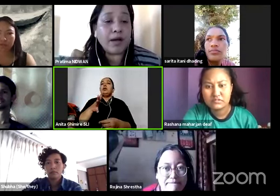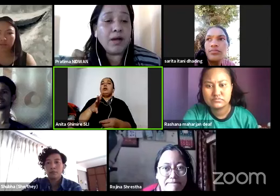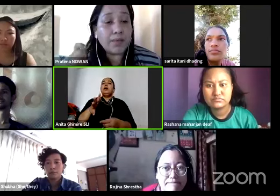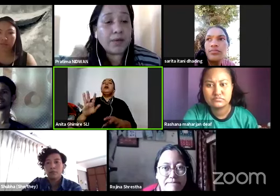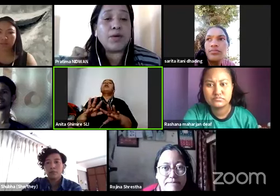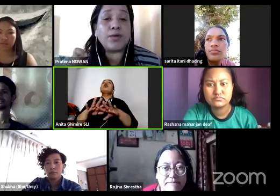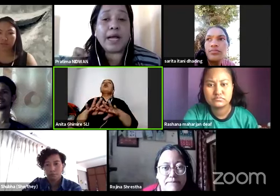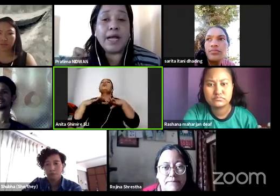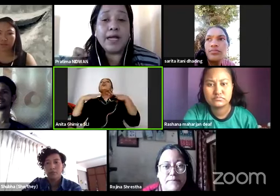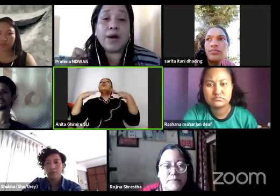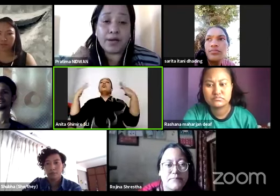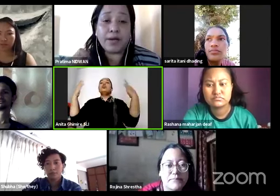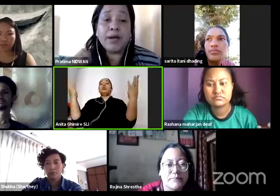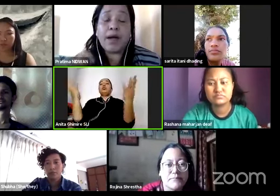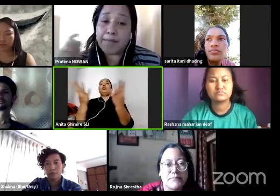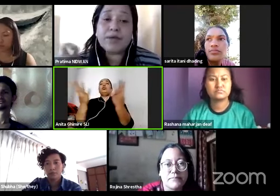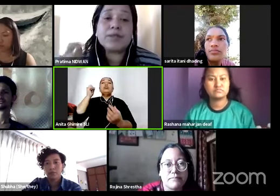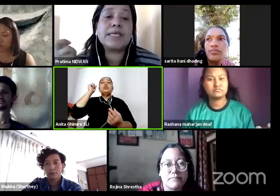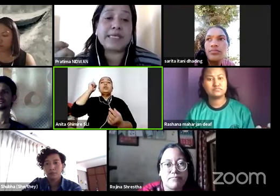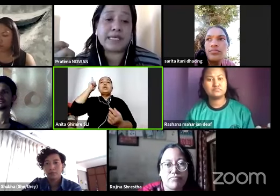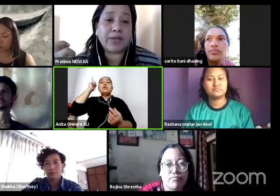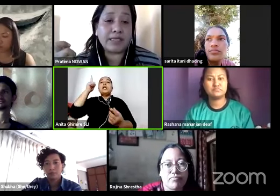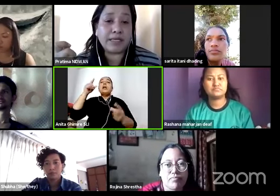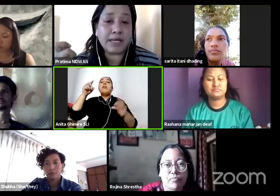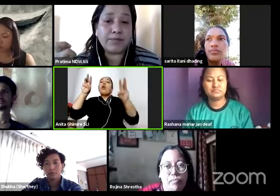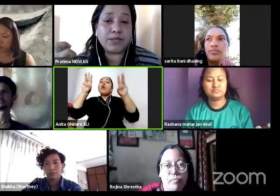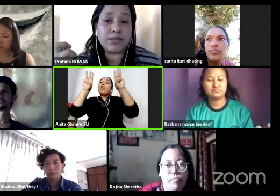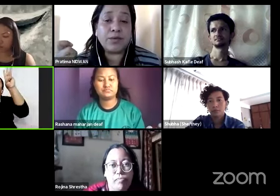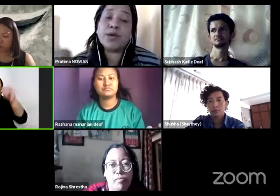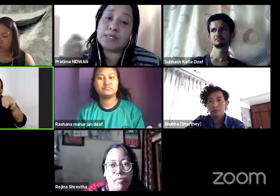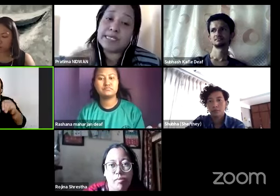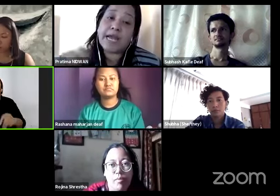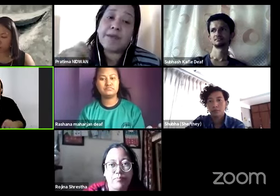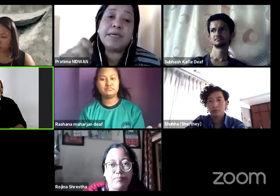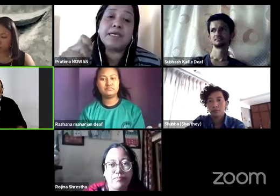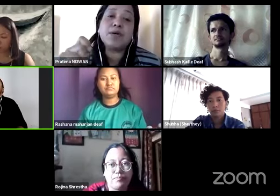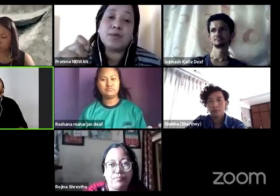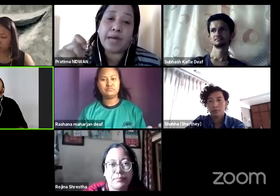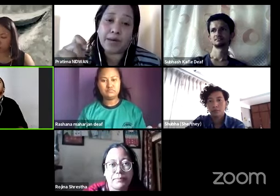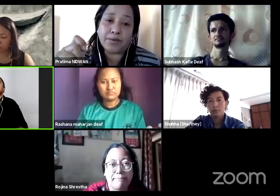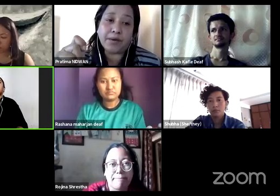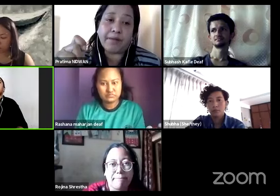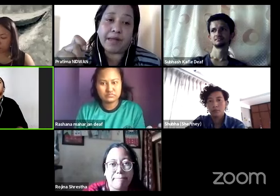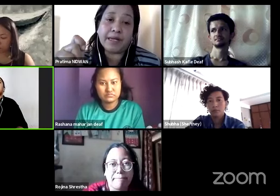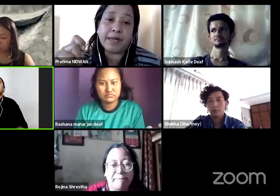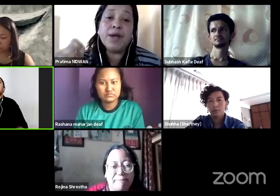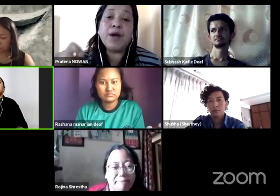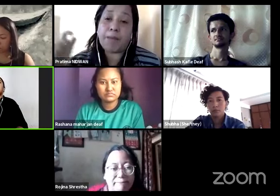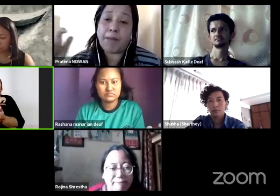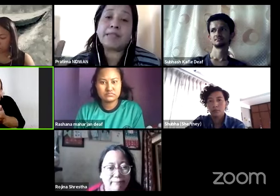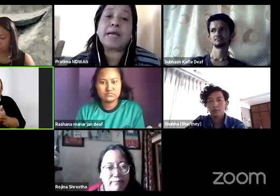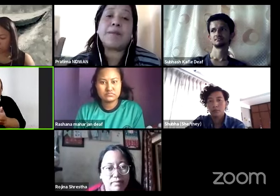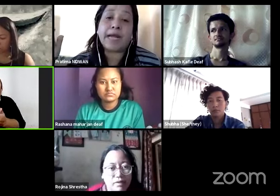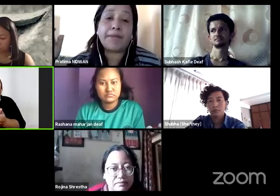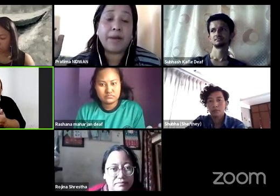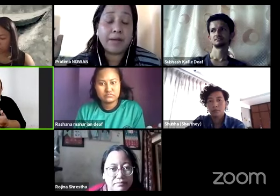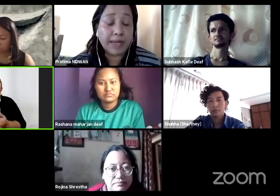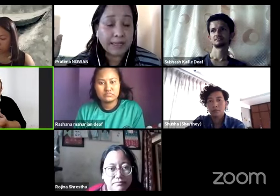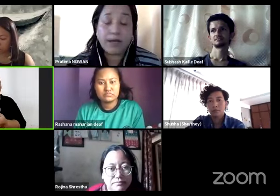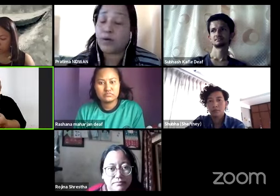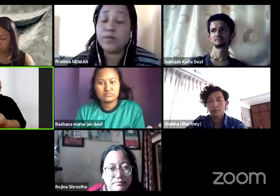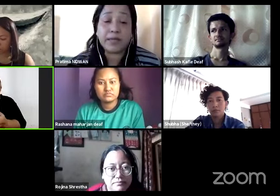महत्त्वपूर्ण पहिलो कुरा होइन। हामी कसरी सेक्सुअलिटीलाई बुझ्छौँ र सिआरपिडीको कुराहरू गर्दाखेरि अपाङ्गता